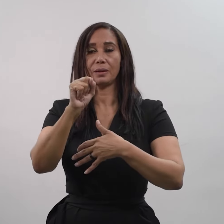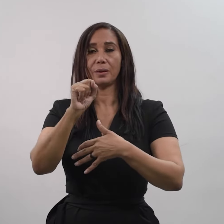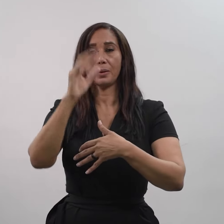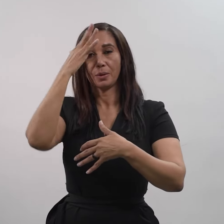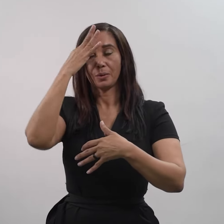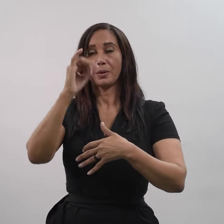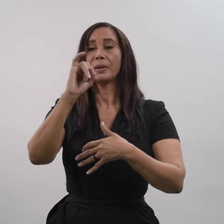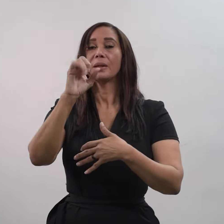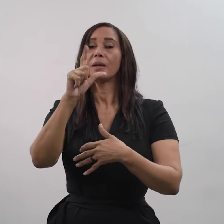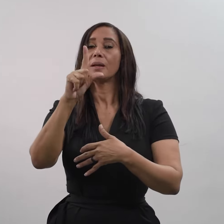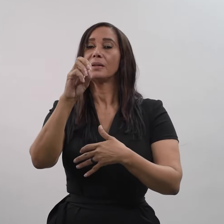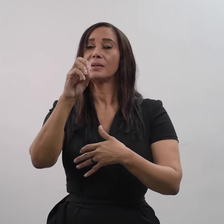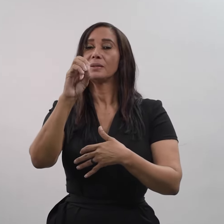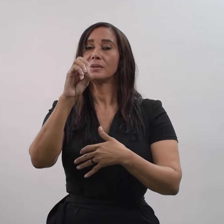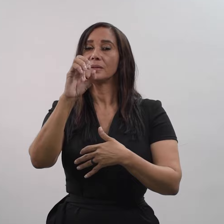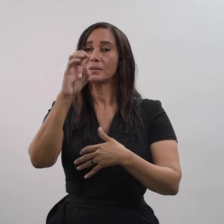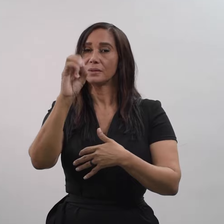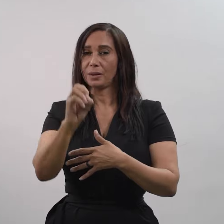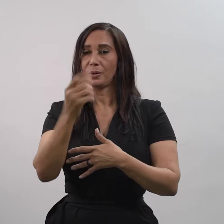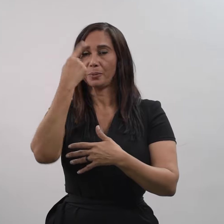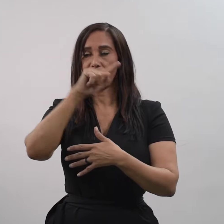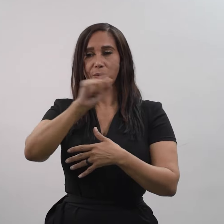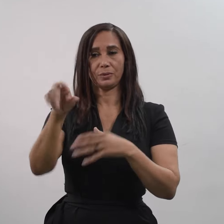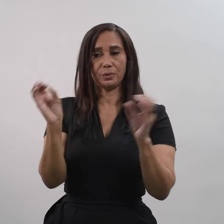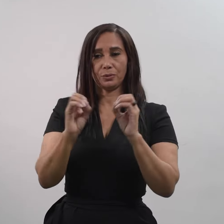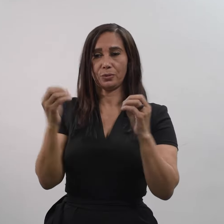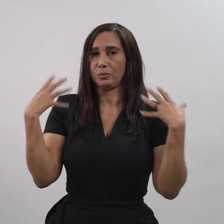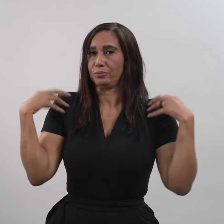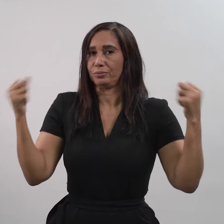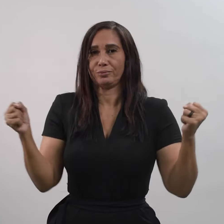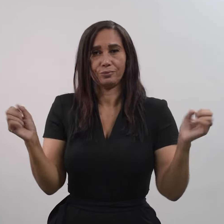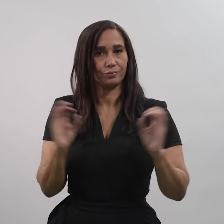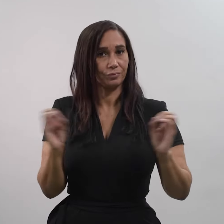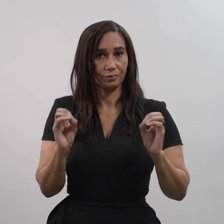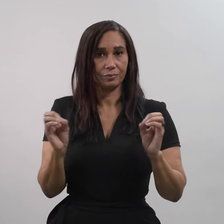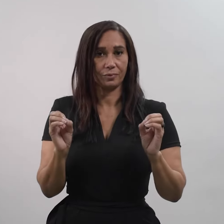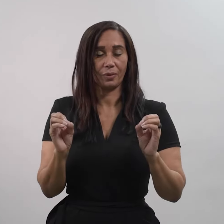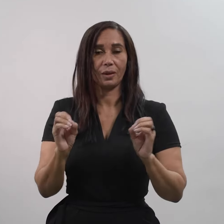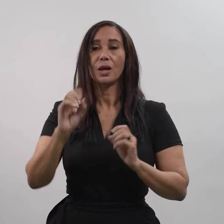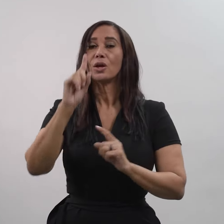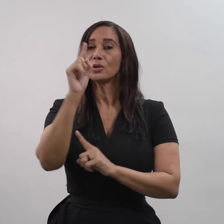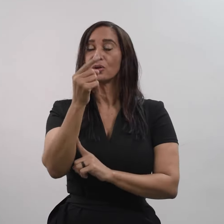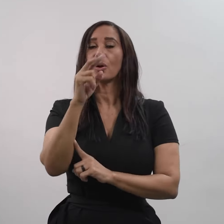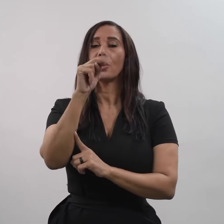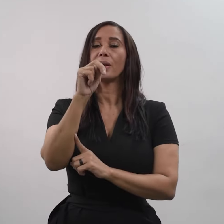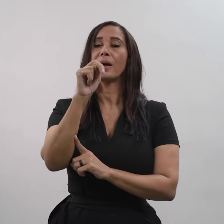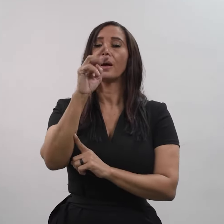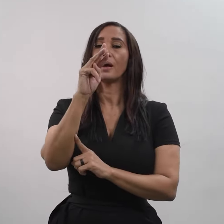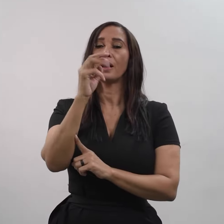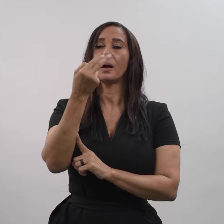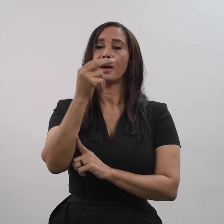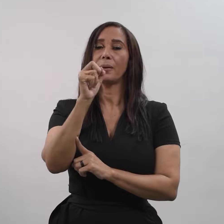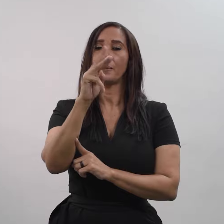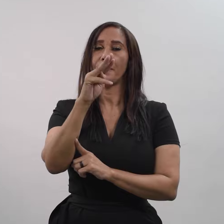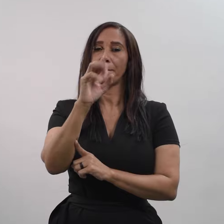Sin embargo, ninguno de ellos fue curado, más que Naamán, el sirio. Al oír